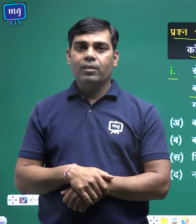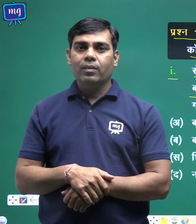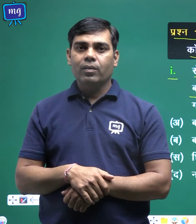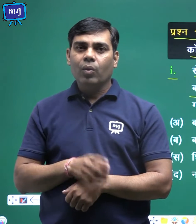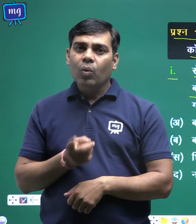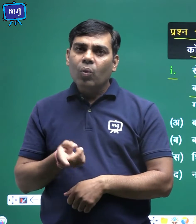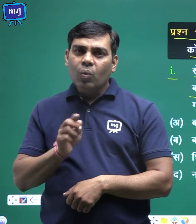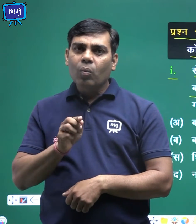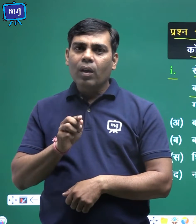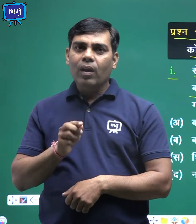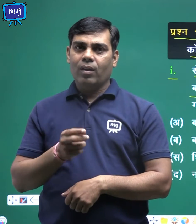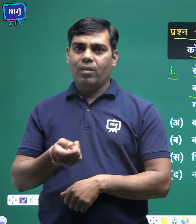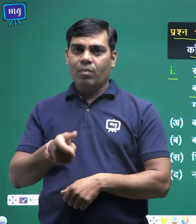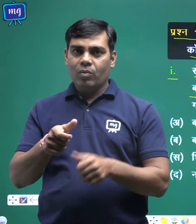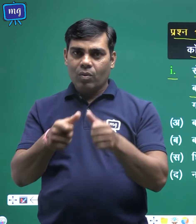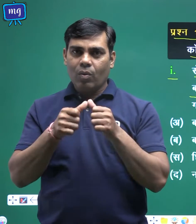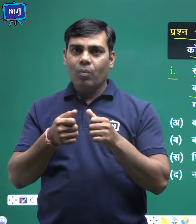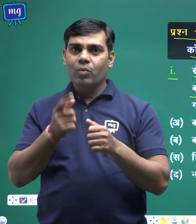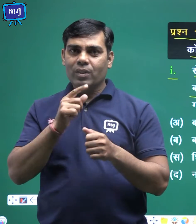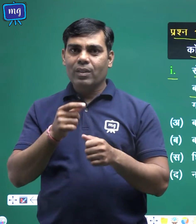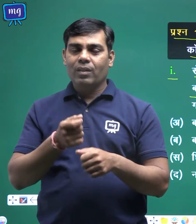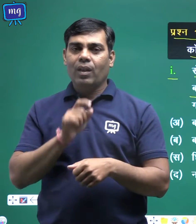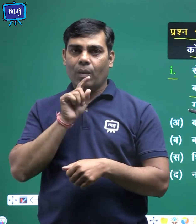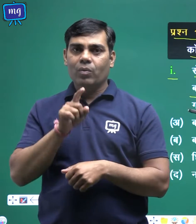पुनः पूछी पर वह